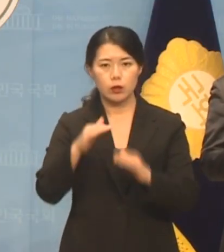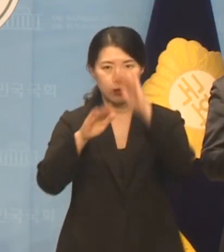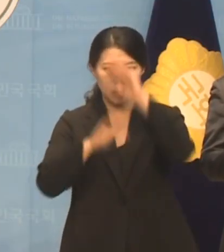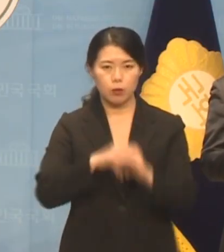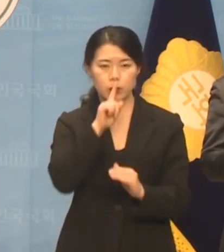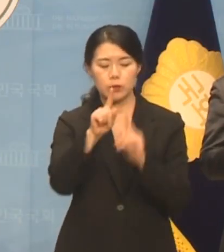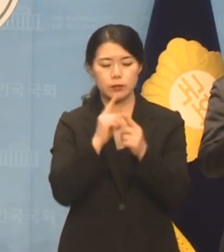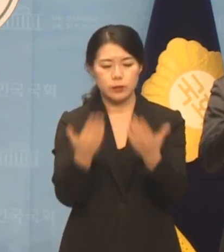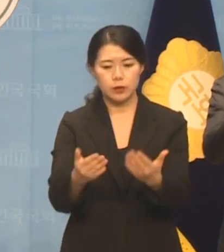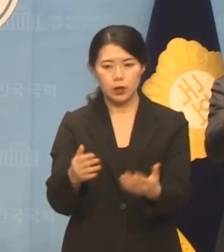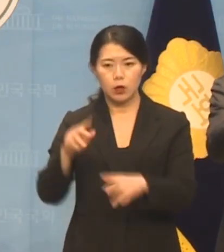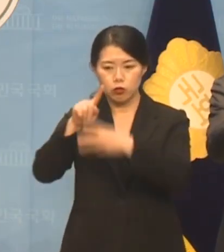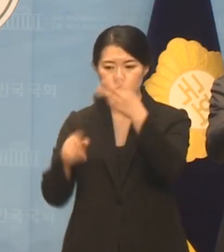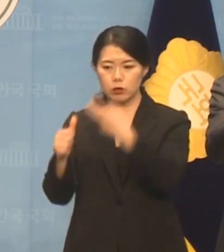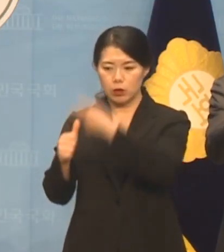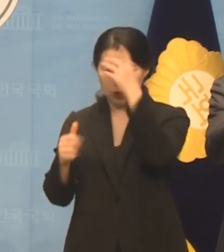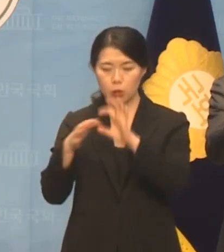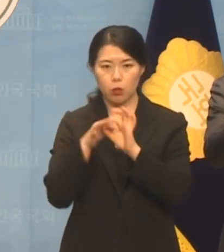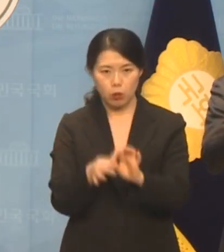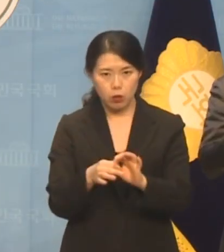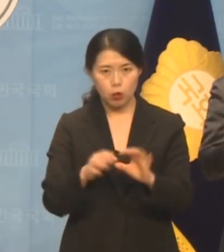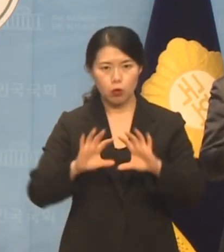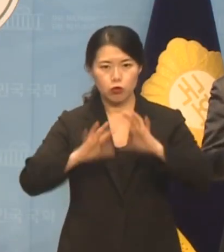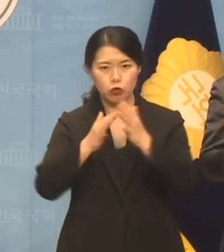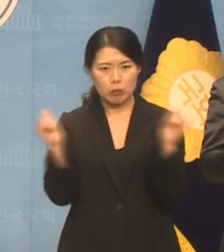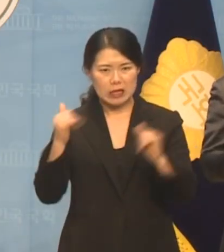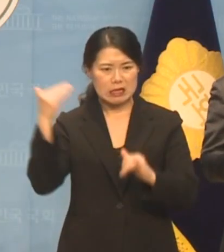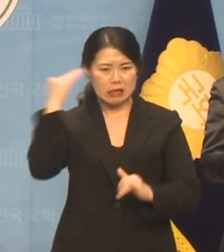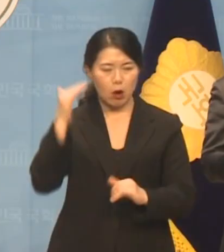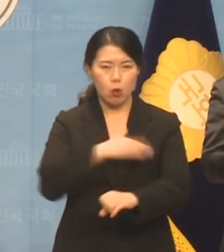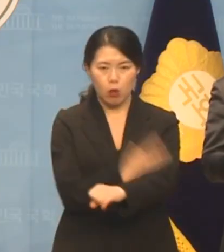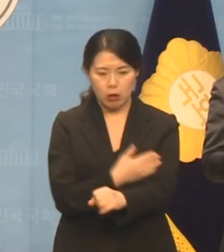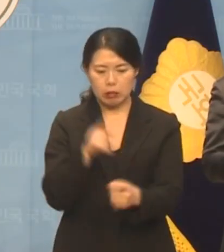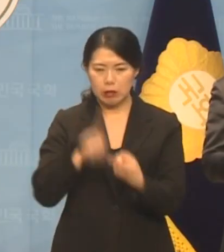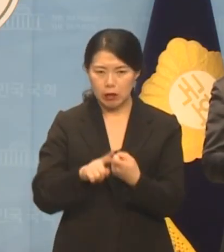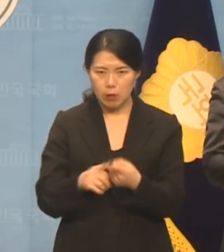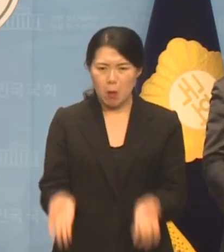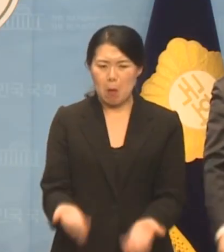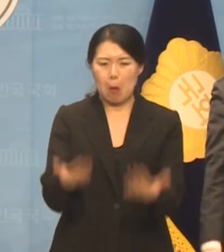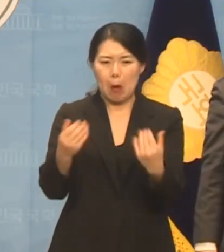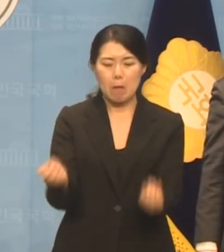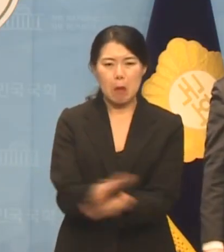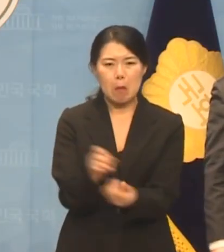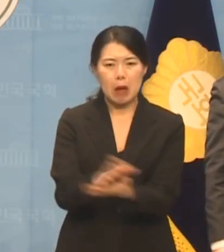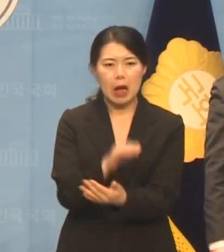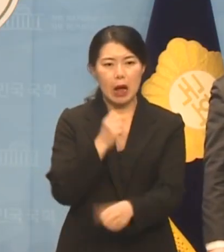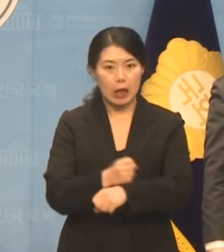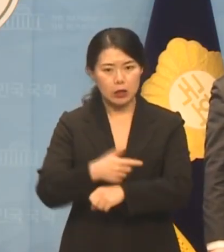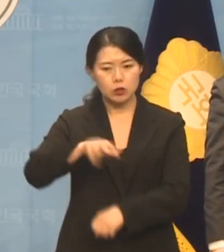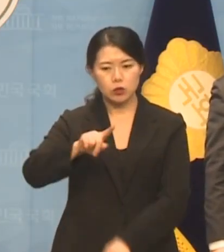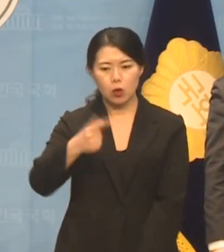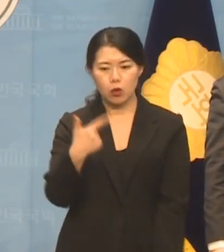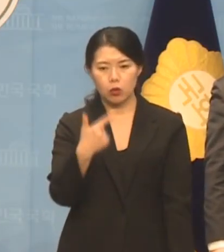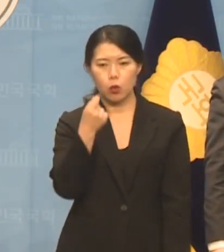윤석열 대통령 탄핵과 관련하여 국민 저항권을 언급하며 폭동을 선동한 전강훈 TV, 신의